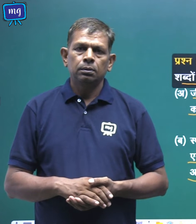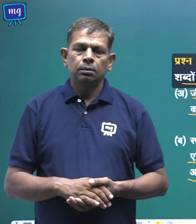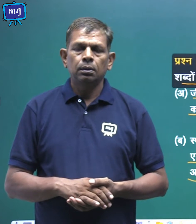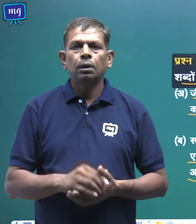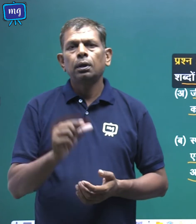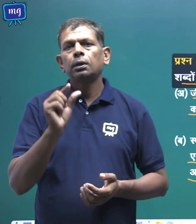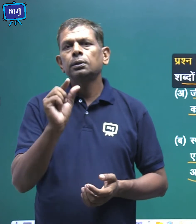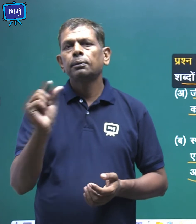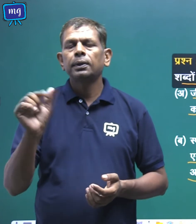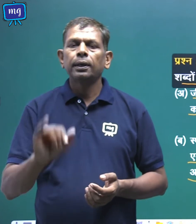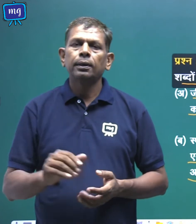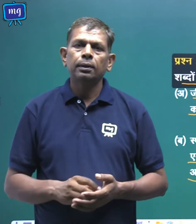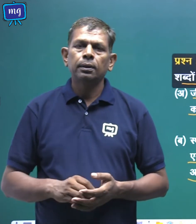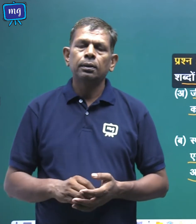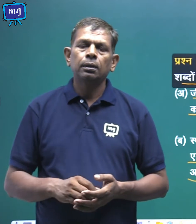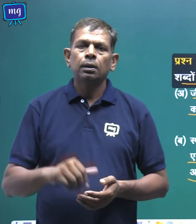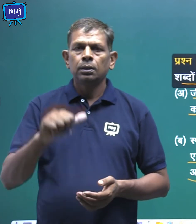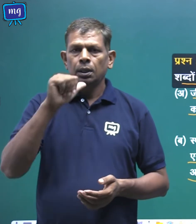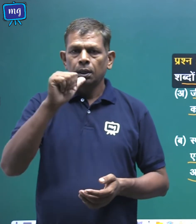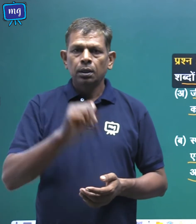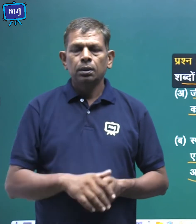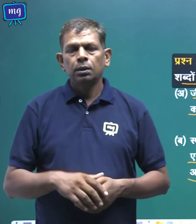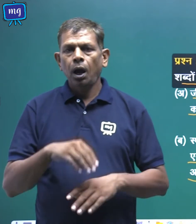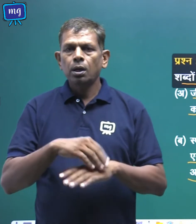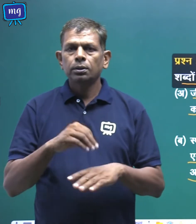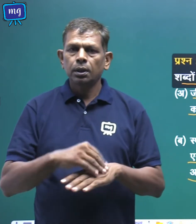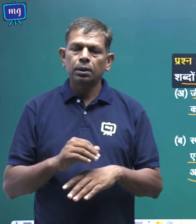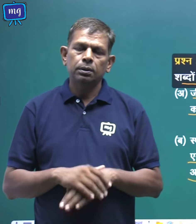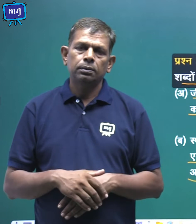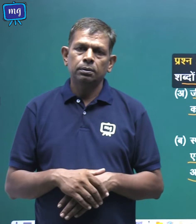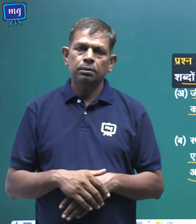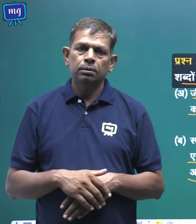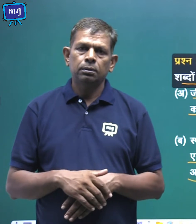शब्द हैं जलीय या स्थलीय।